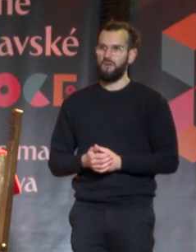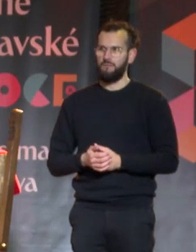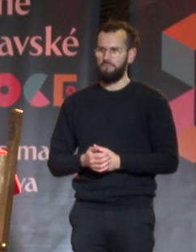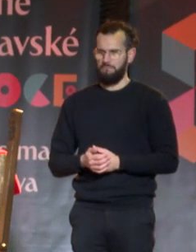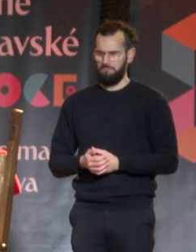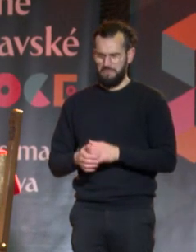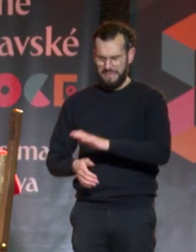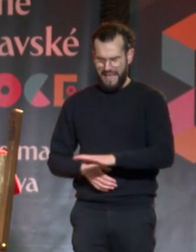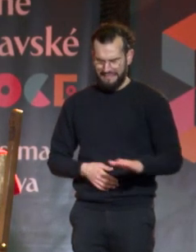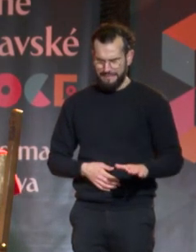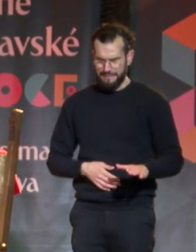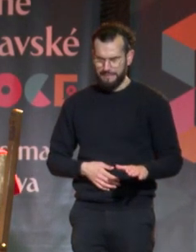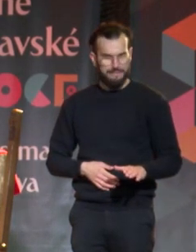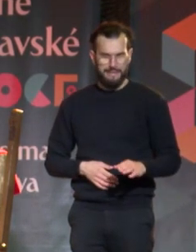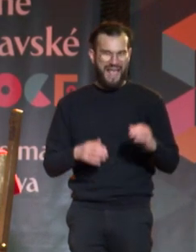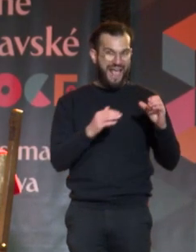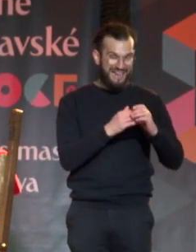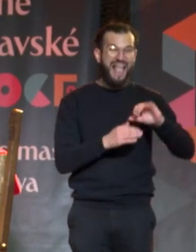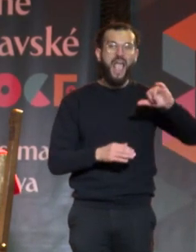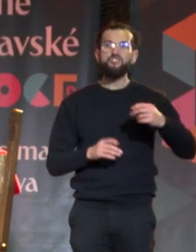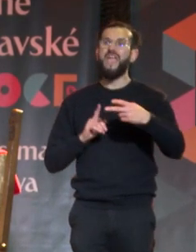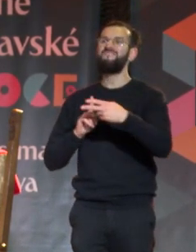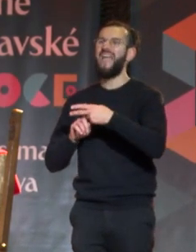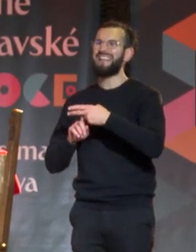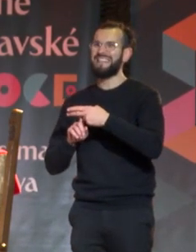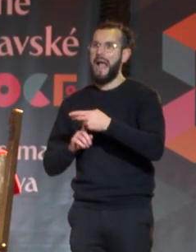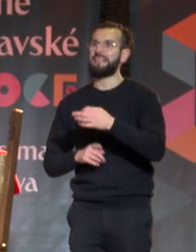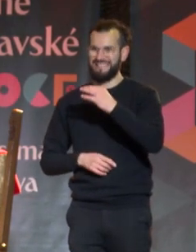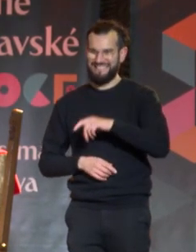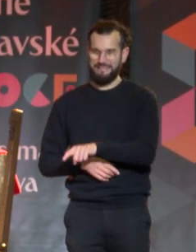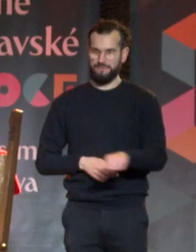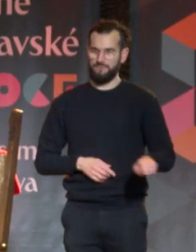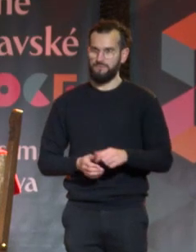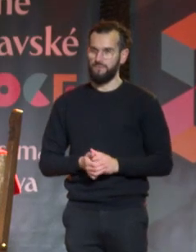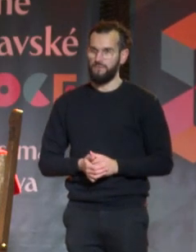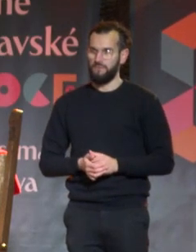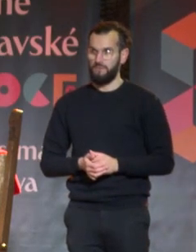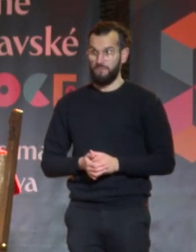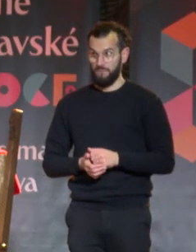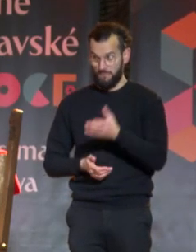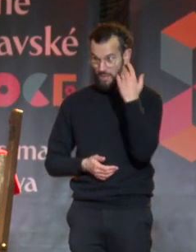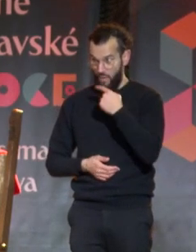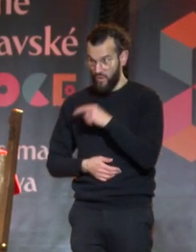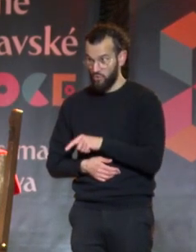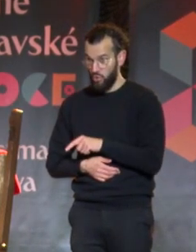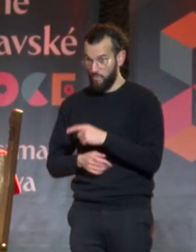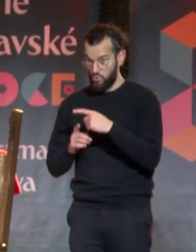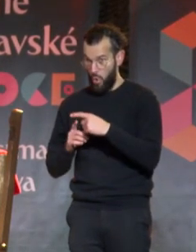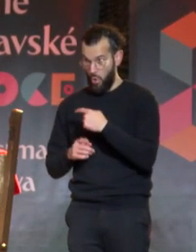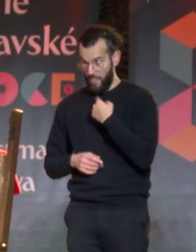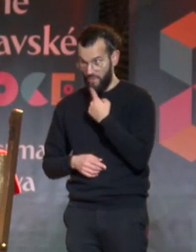okrem Ernestíny je tu ešte Ferdinand. Že som sa o ňom ešte nezmienil? Nie sa čo